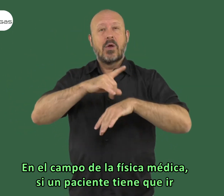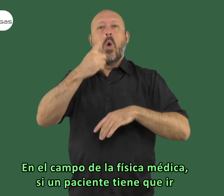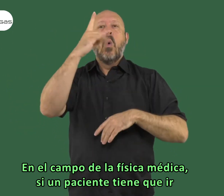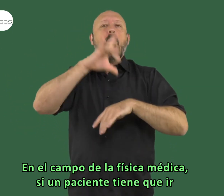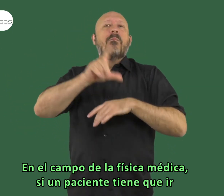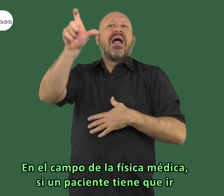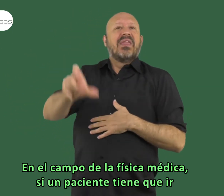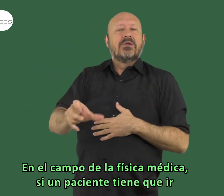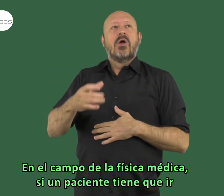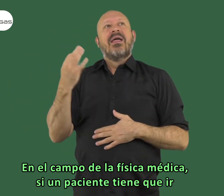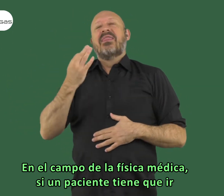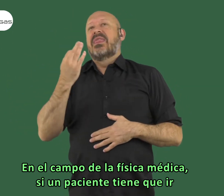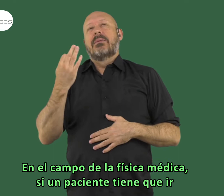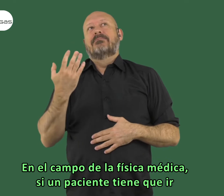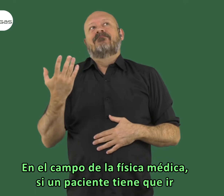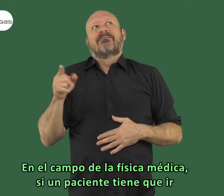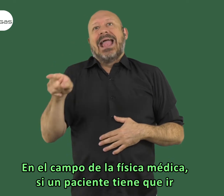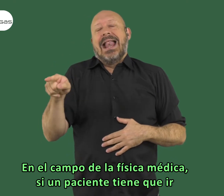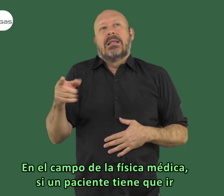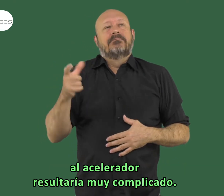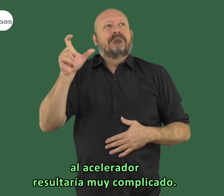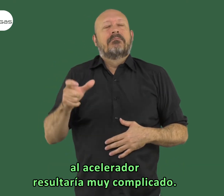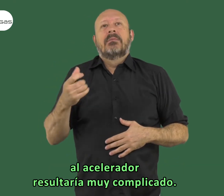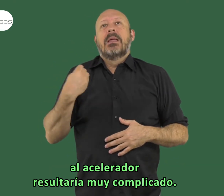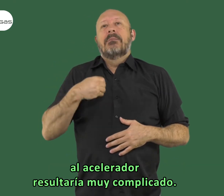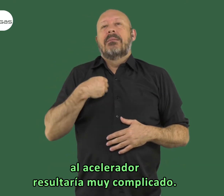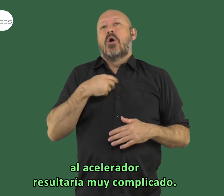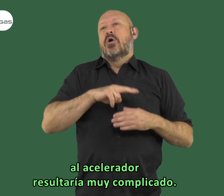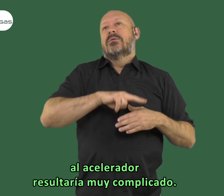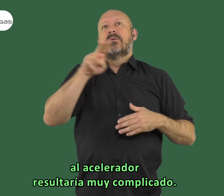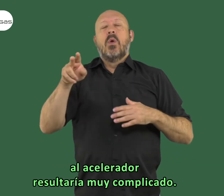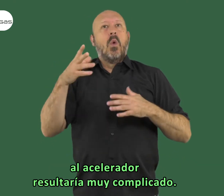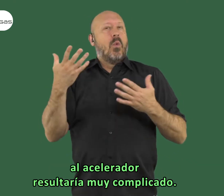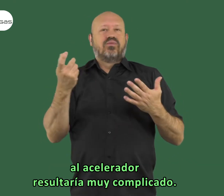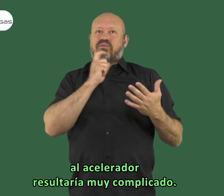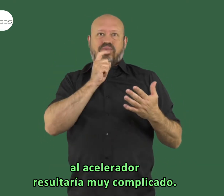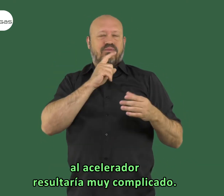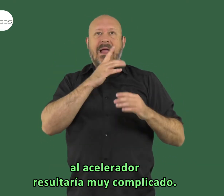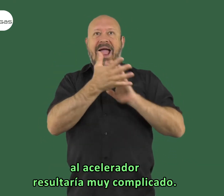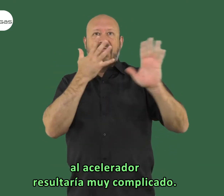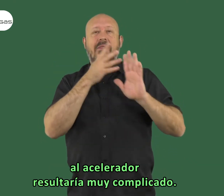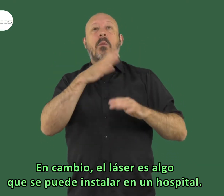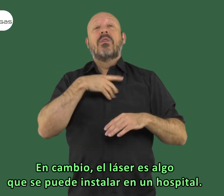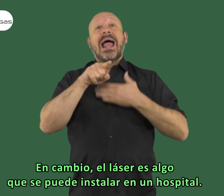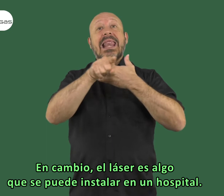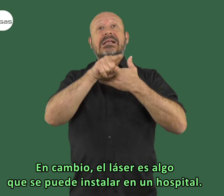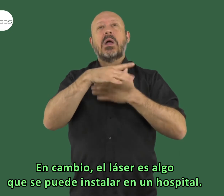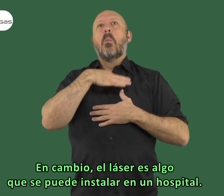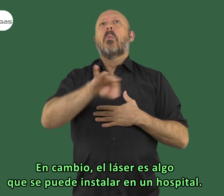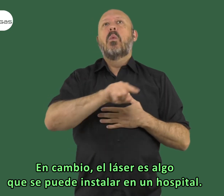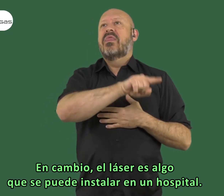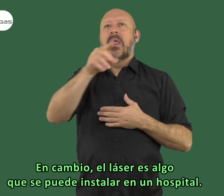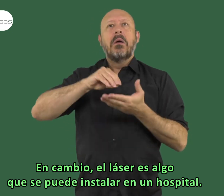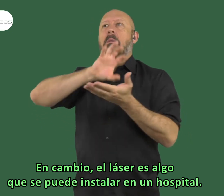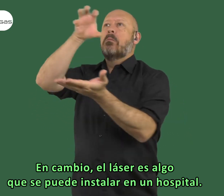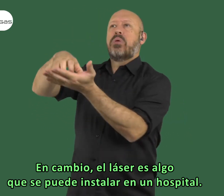física médica, que un paciente tiene que irse en el acelerador es muy complicado. Entonces el láser puede ser algo que